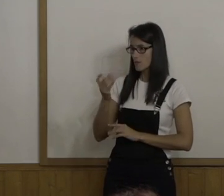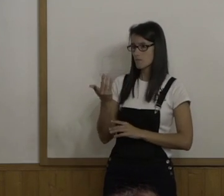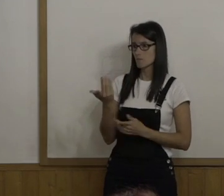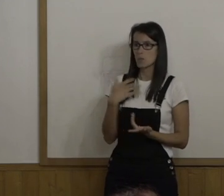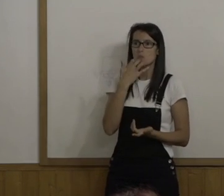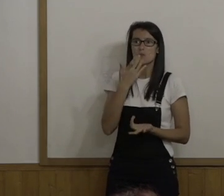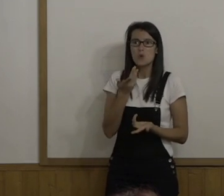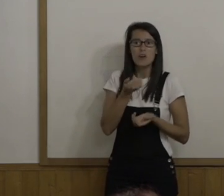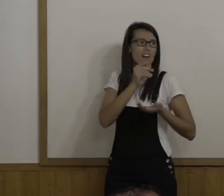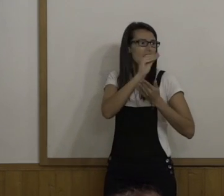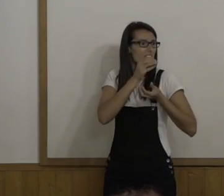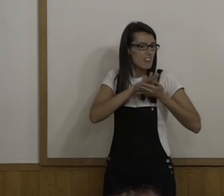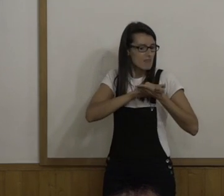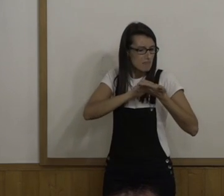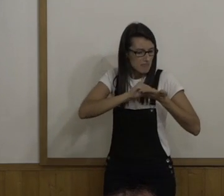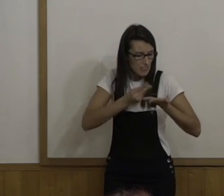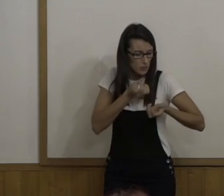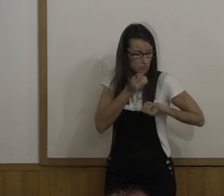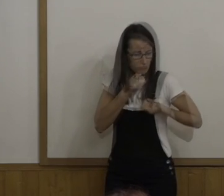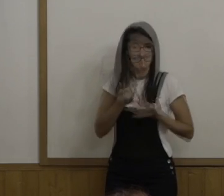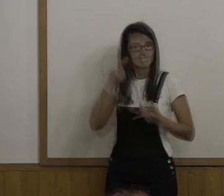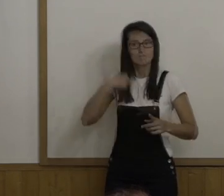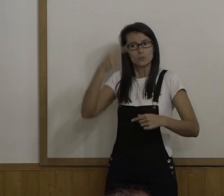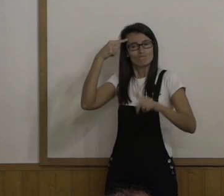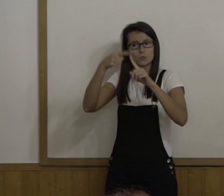verificando algún dato, estableciendo de alguna manera